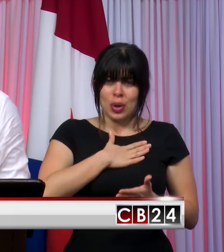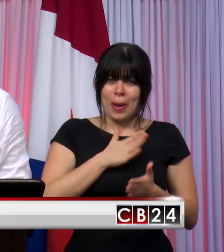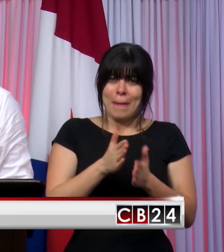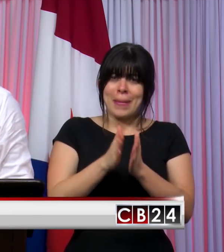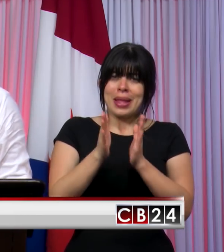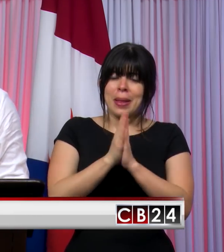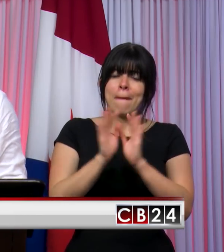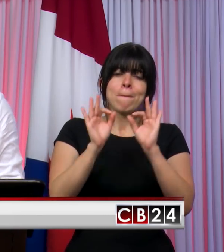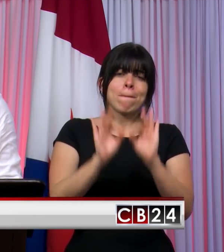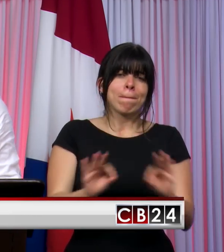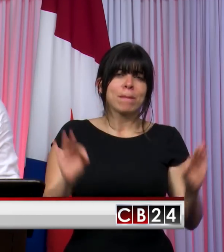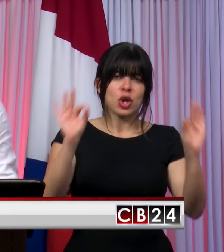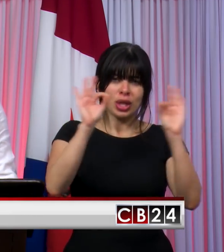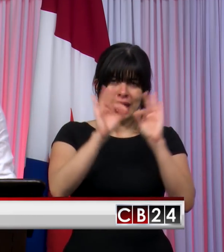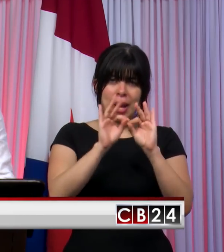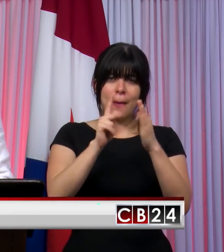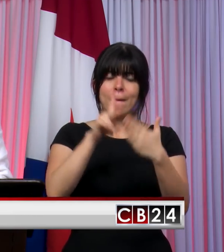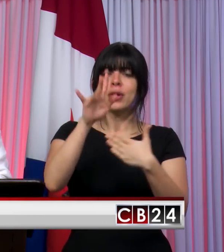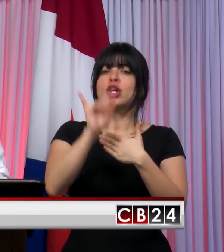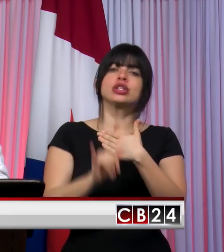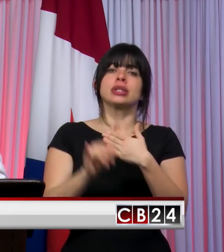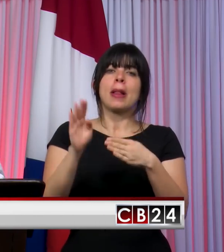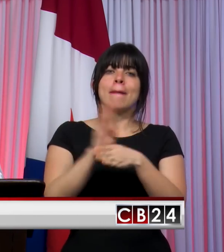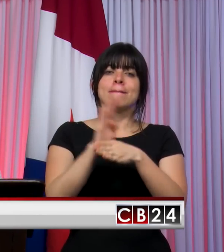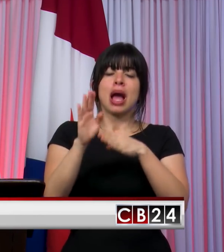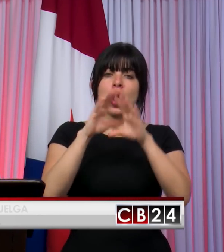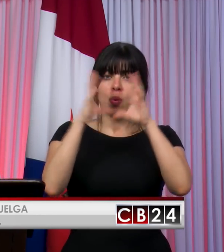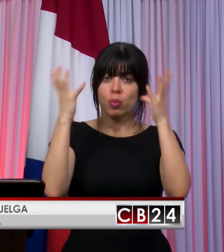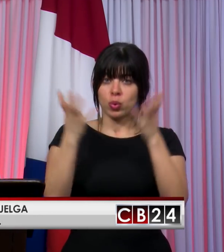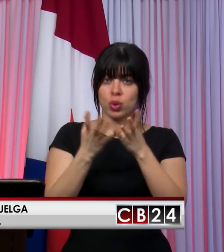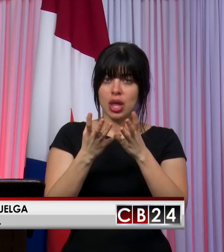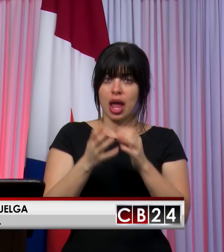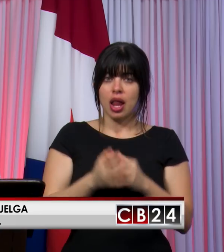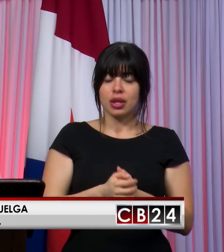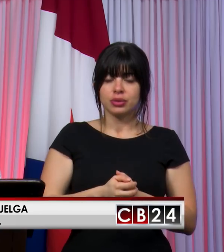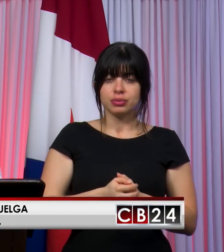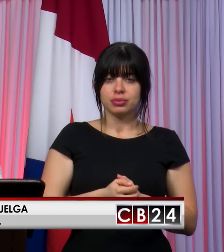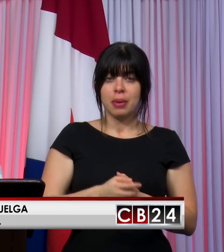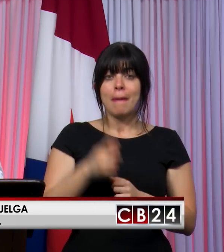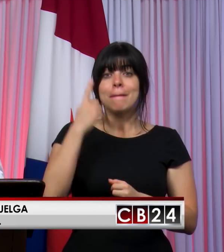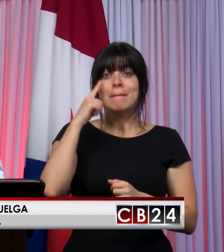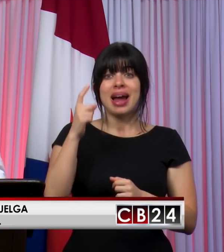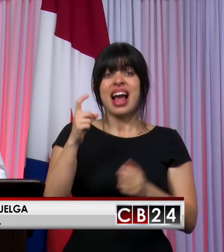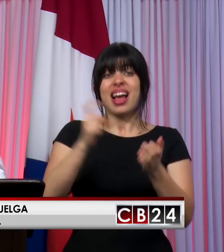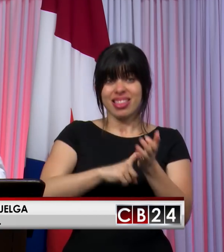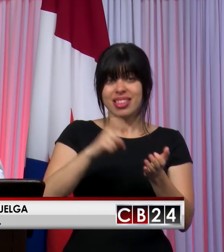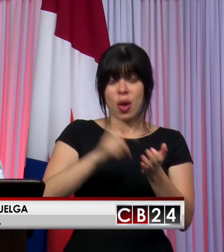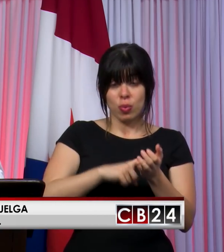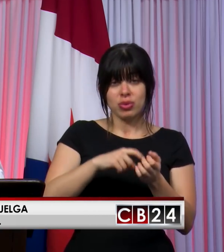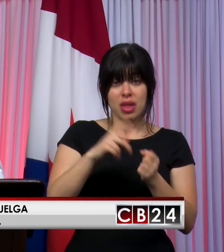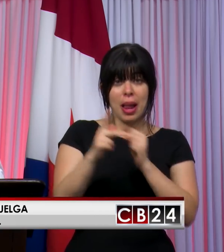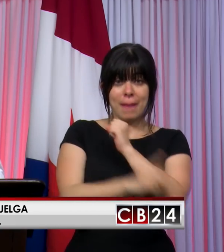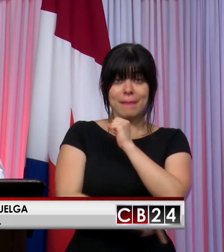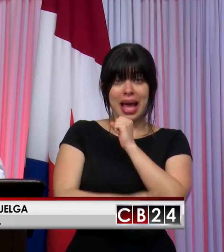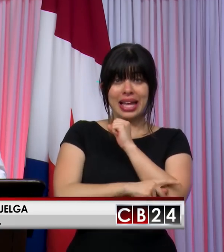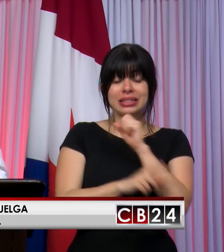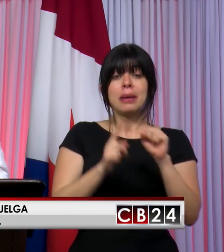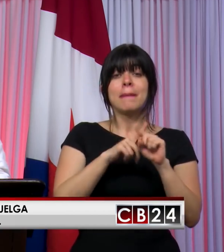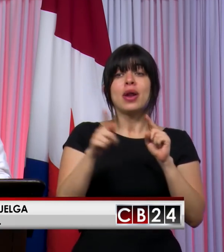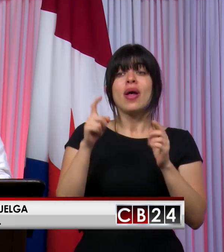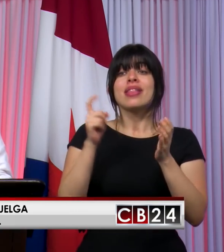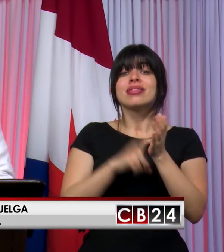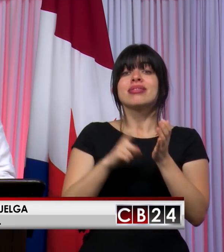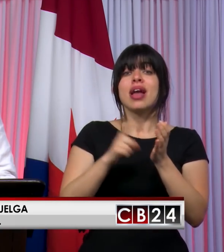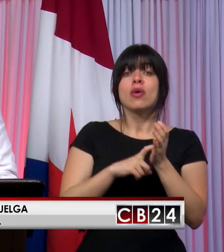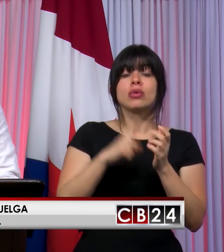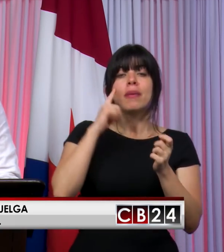como prioritario el proyecto con el Banco Mundial para endeudar al país, pero para endeudarlo,